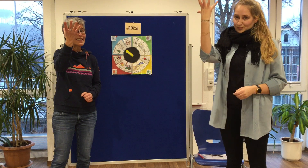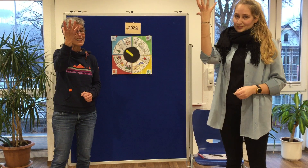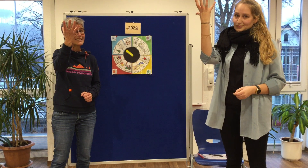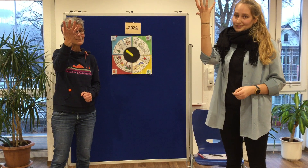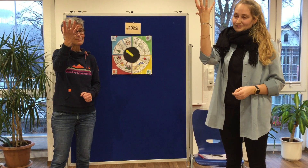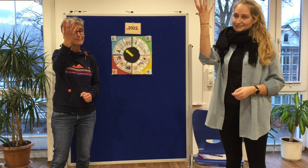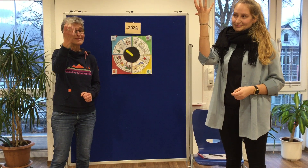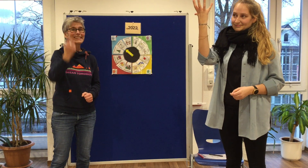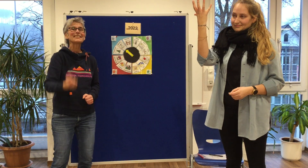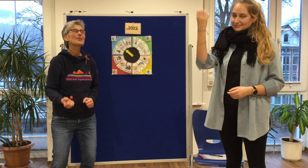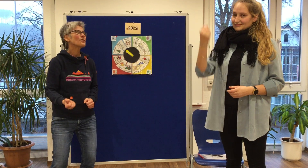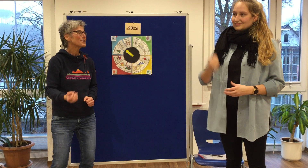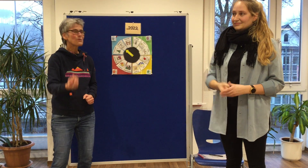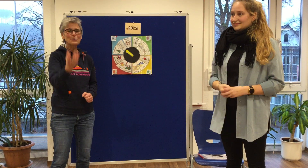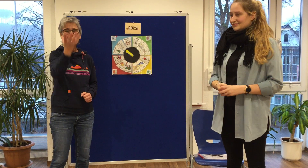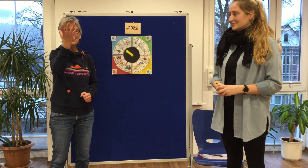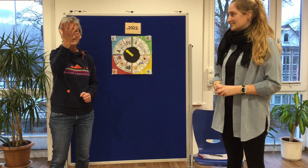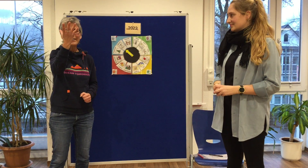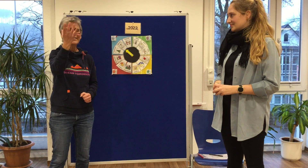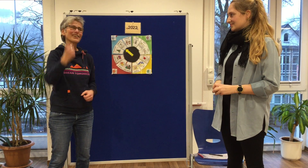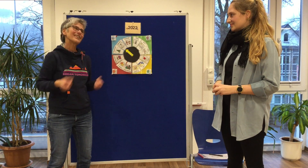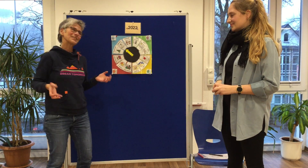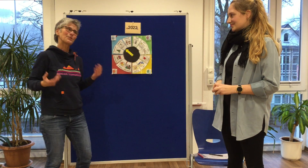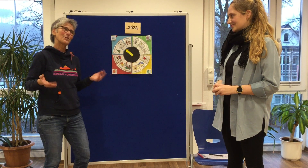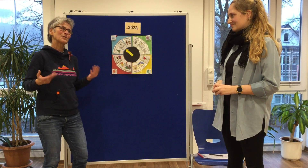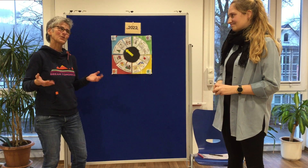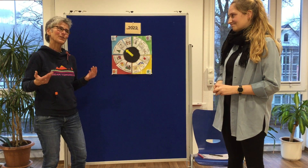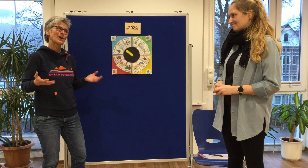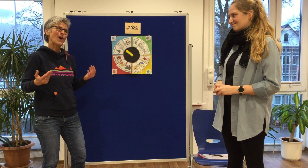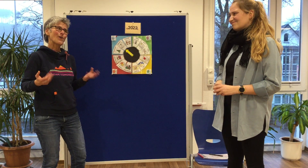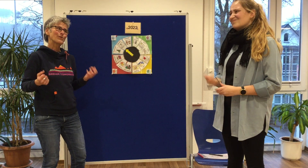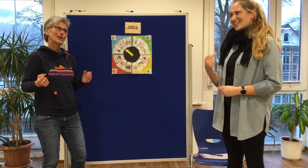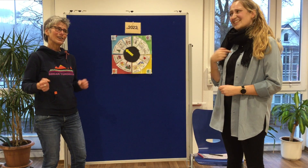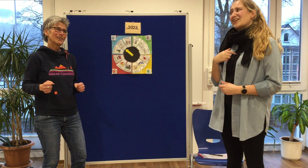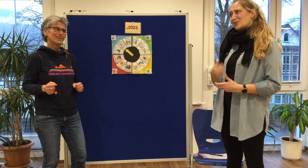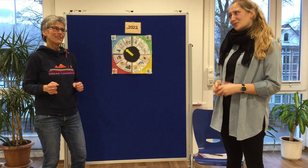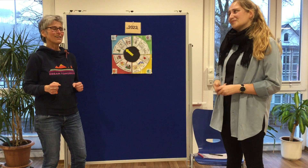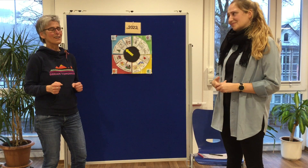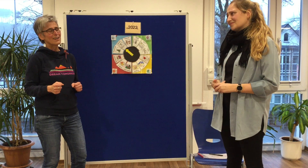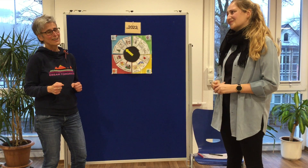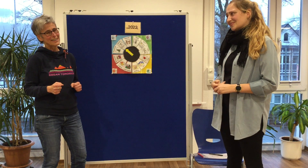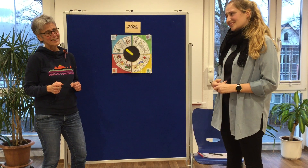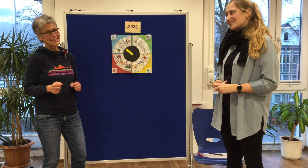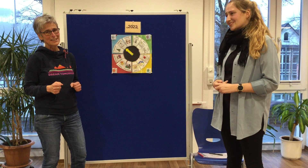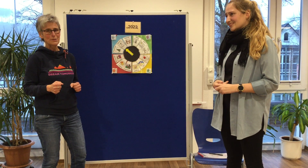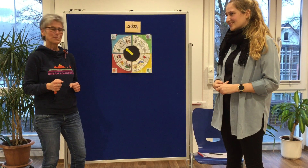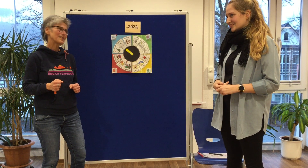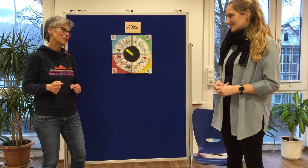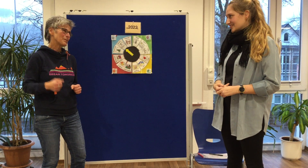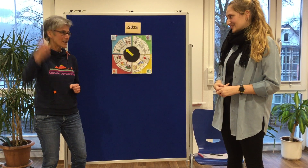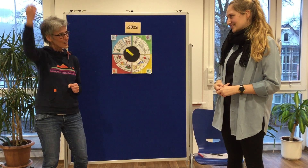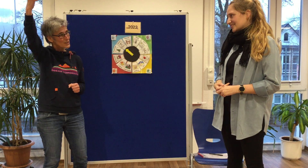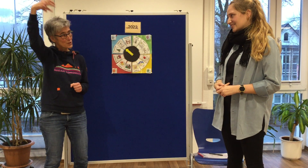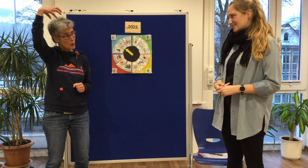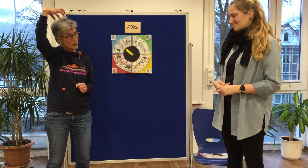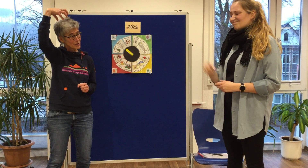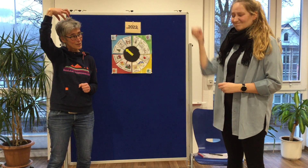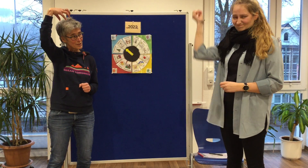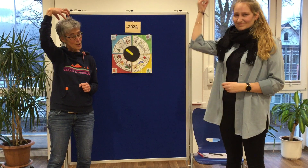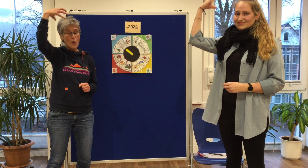an. Genau, der Frühling. Oh, ich freue mich schon drauf. Ich auch. Oh, endlich bisschen mehr Sonne